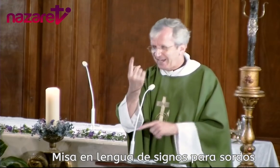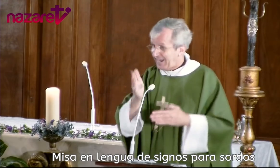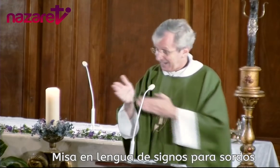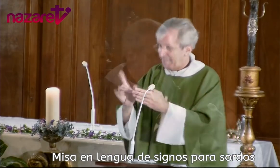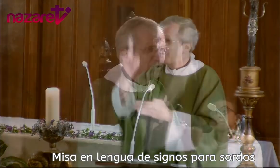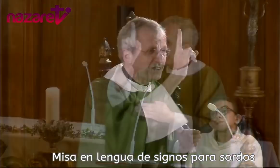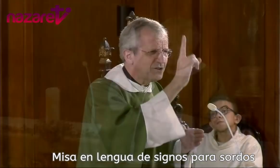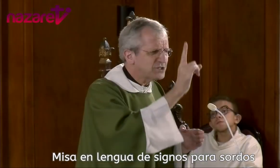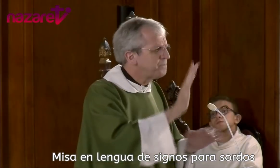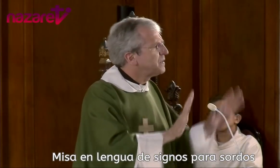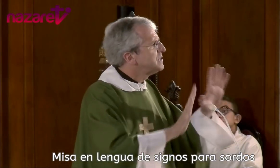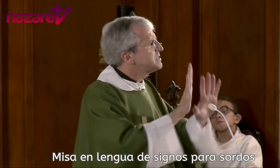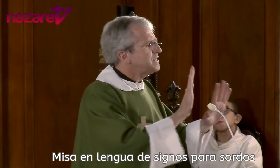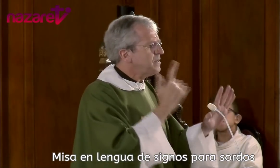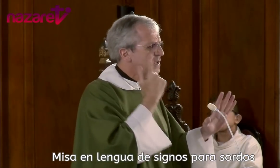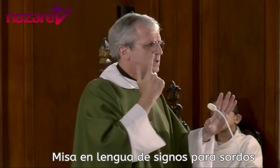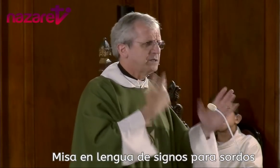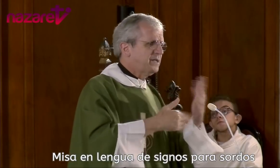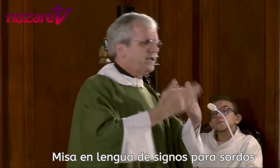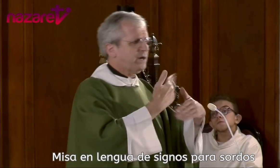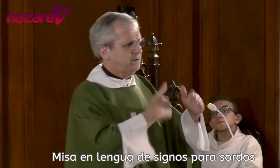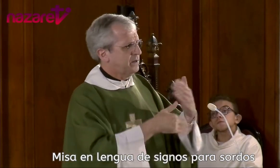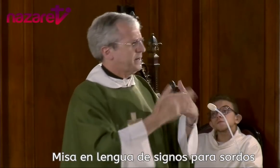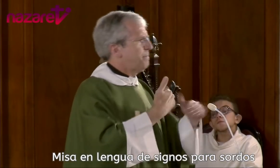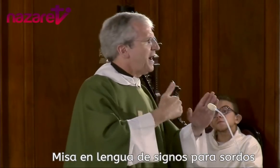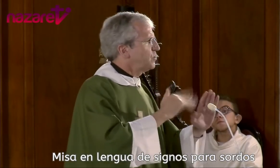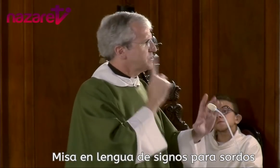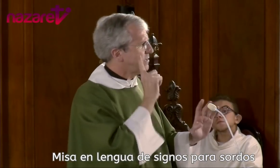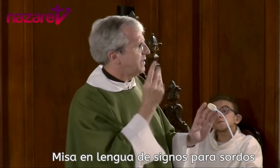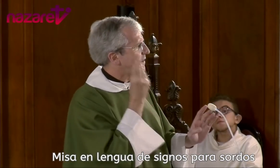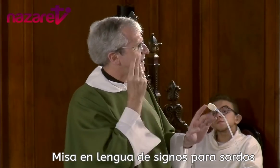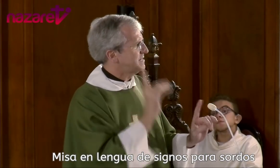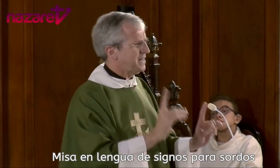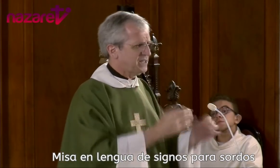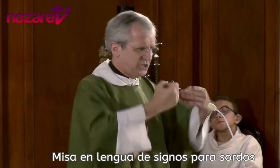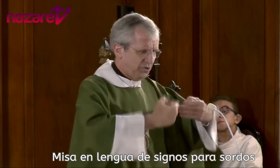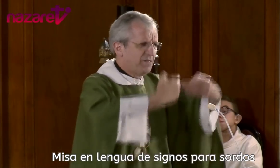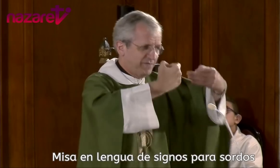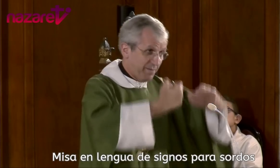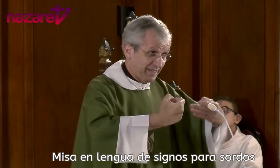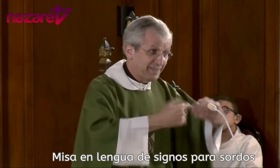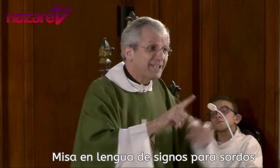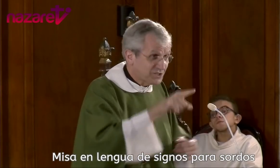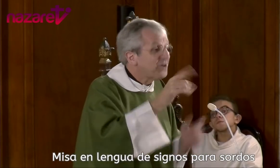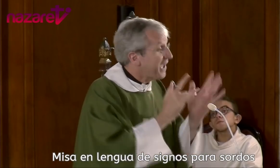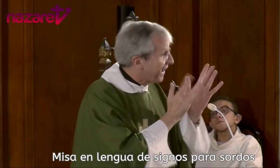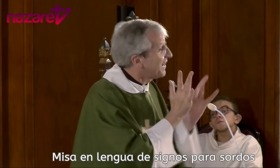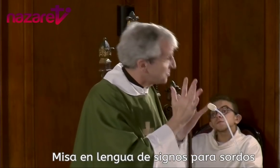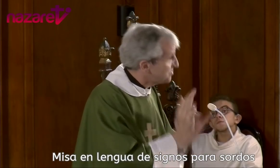el camino de Dios, sin tener reparos, sin tener falsedades, sino de verdad. Esto en Jesús